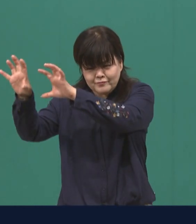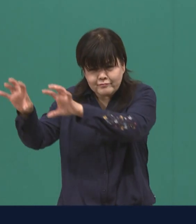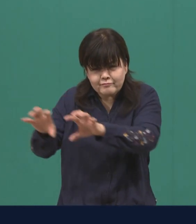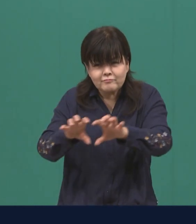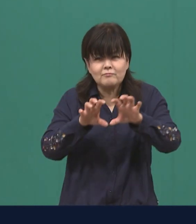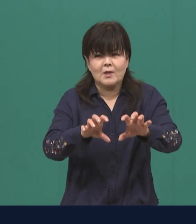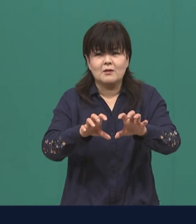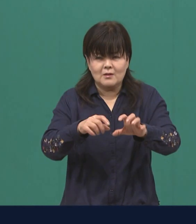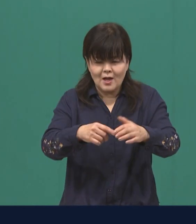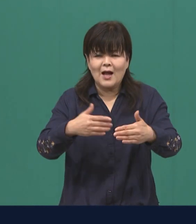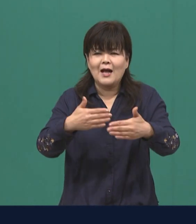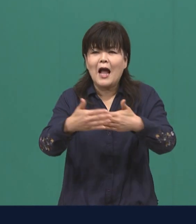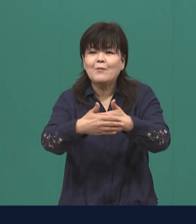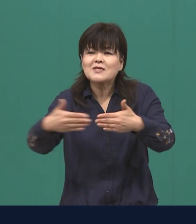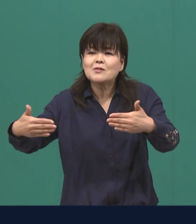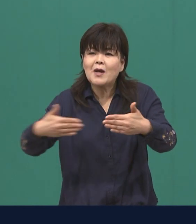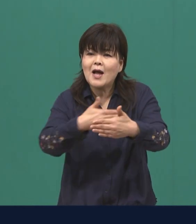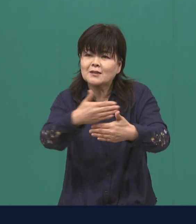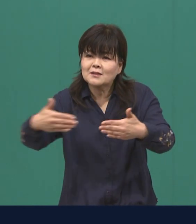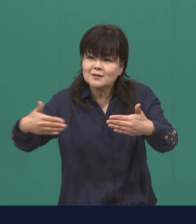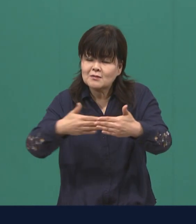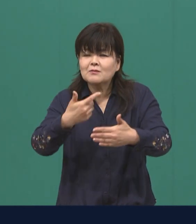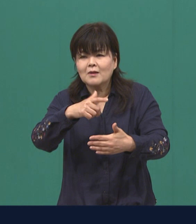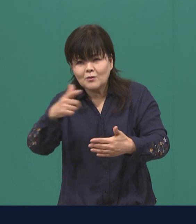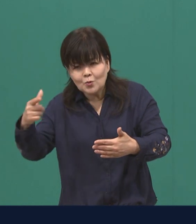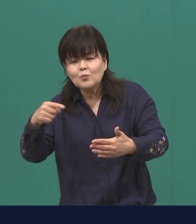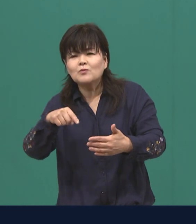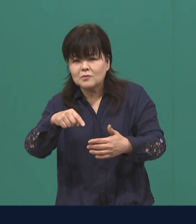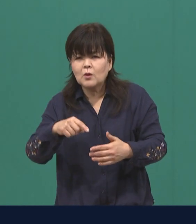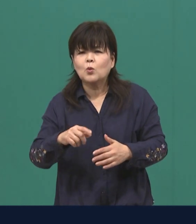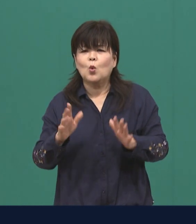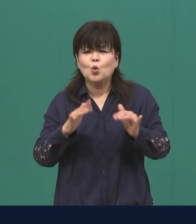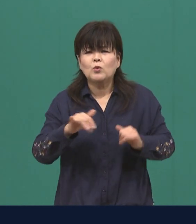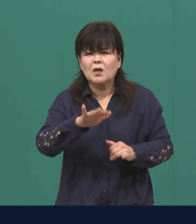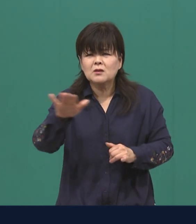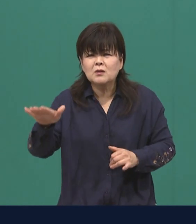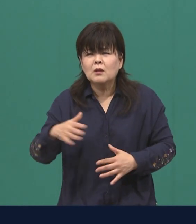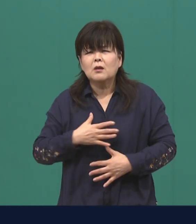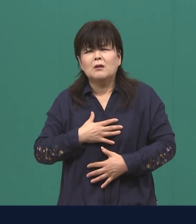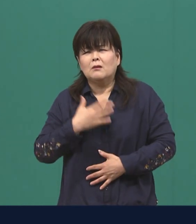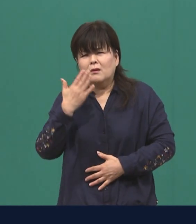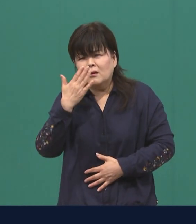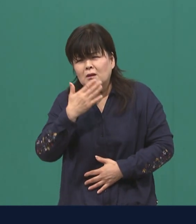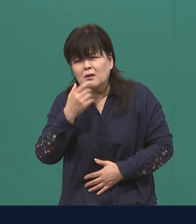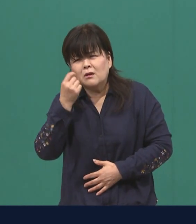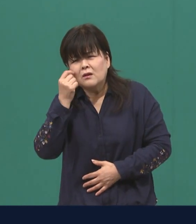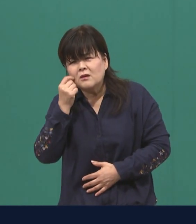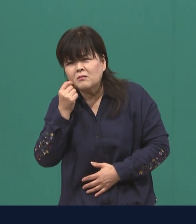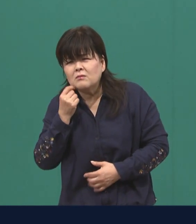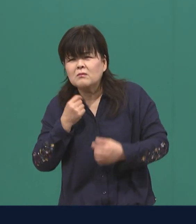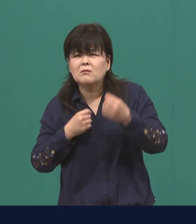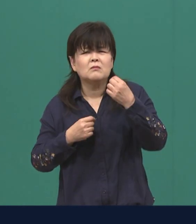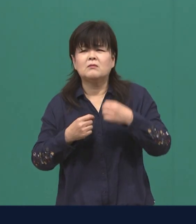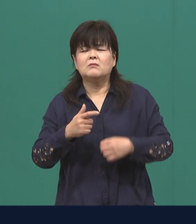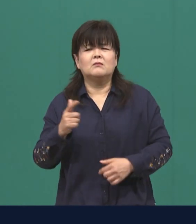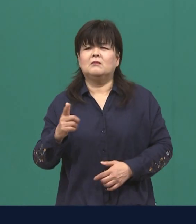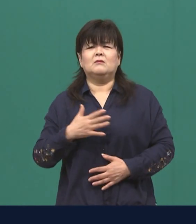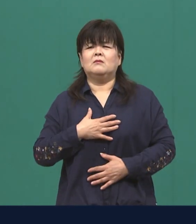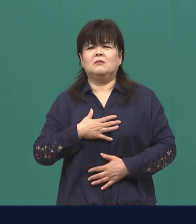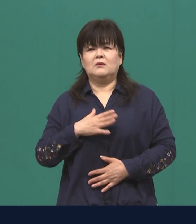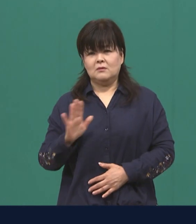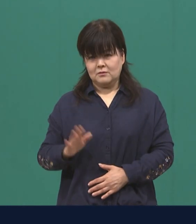当時を再現した紙芝居などを通して、子どもたちも大いに感じるところがあったようです。